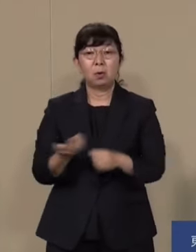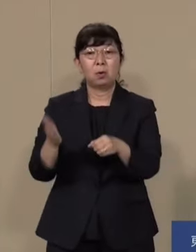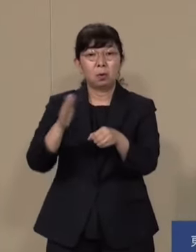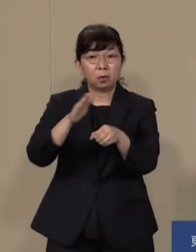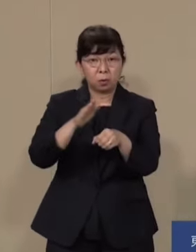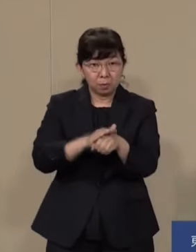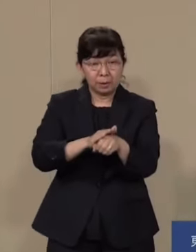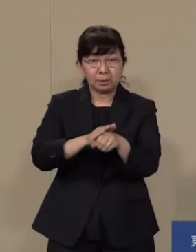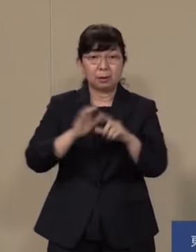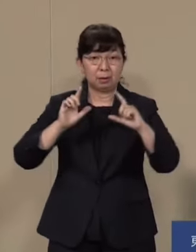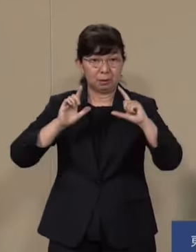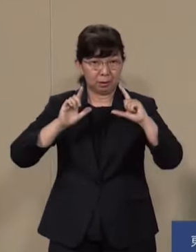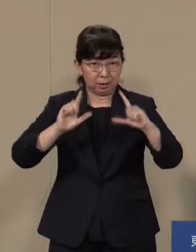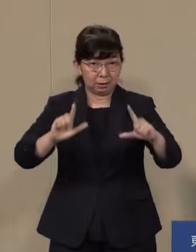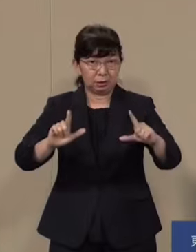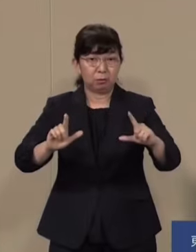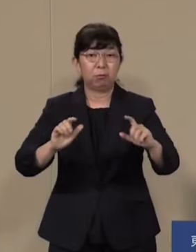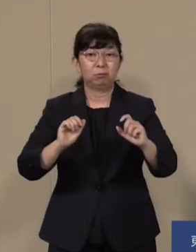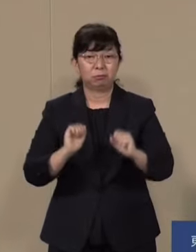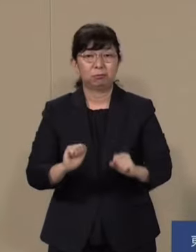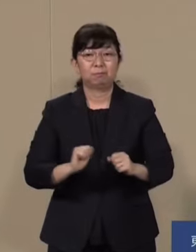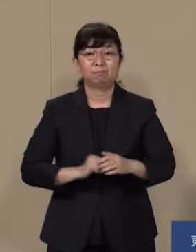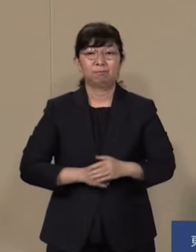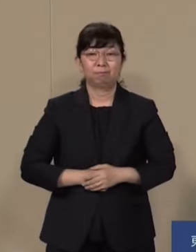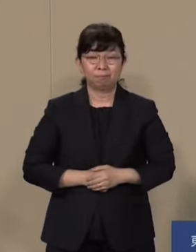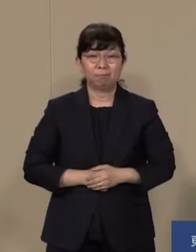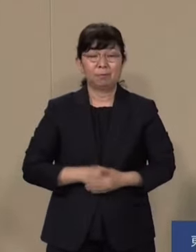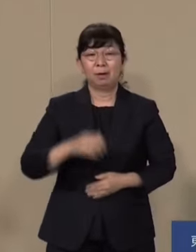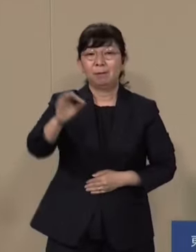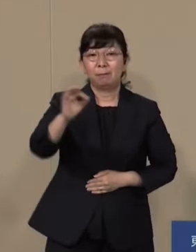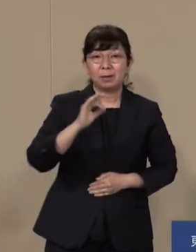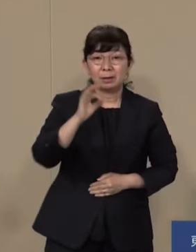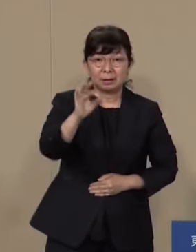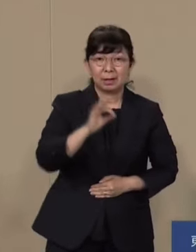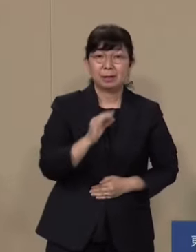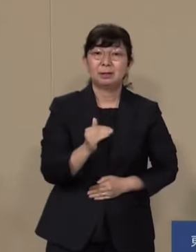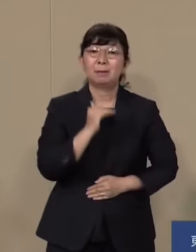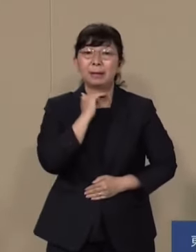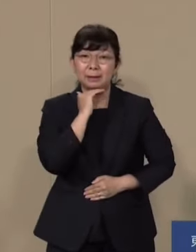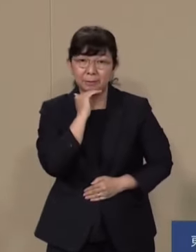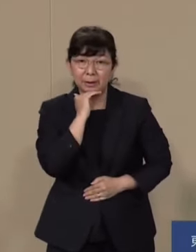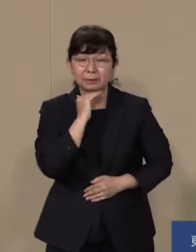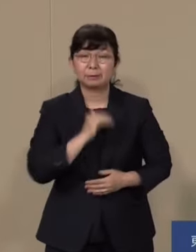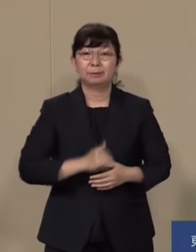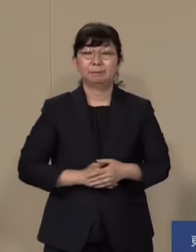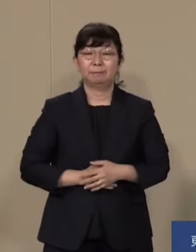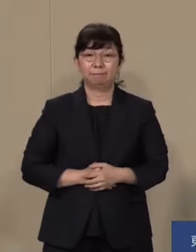てお返事するのでメッセージ待って